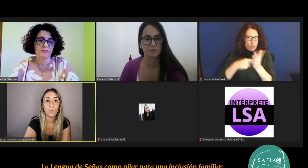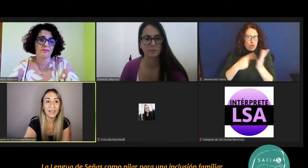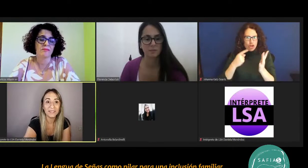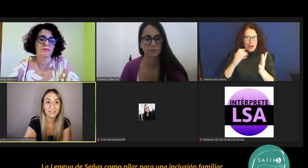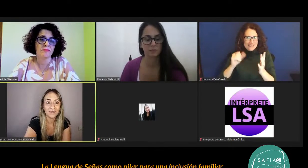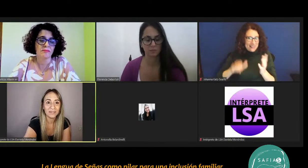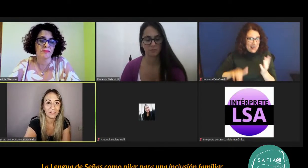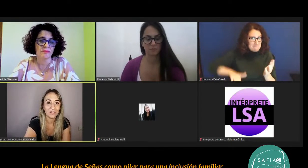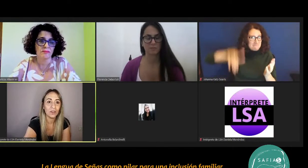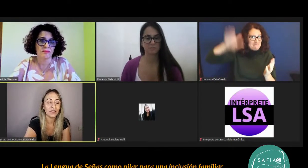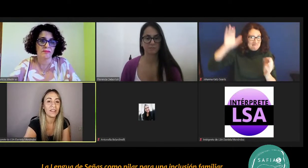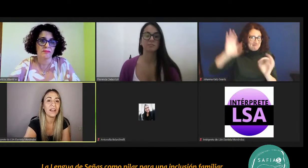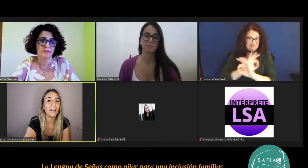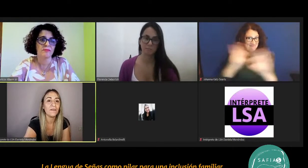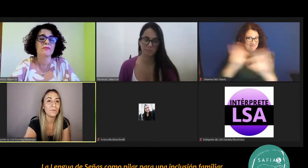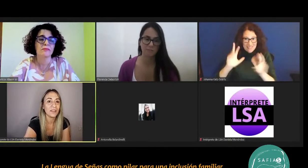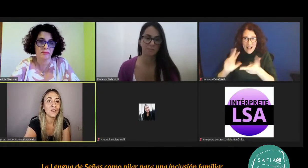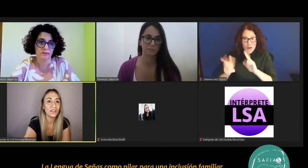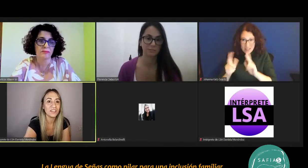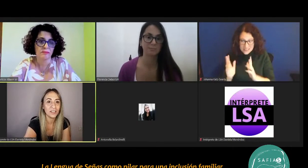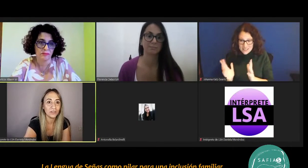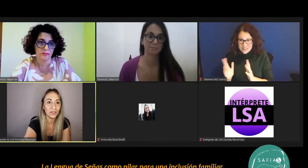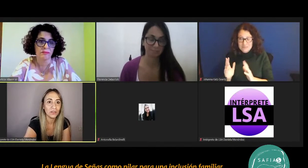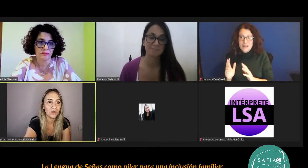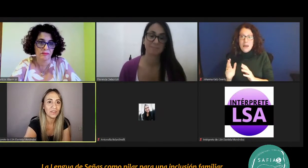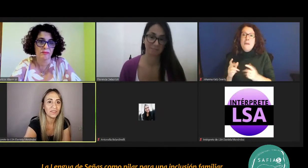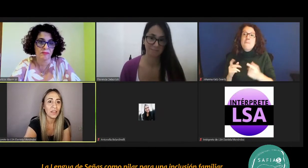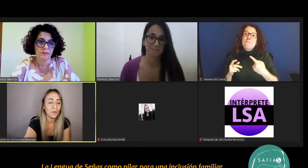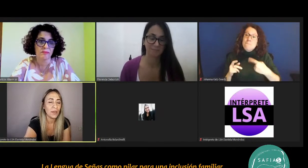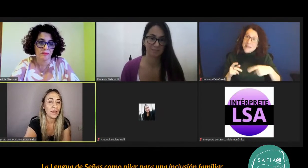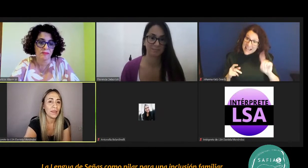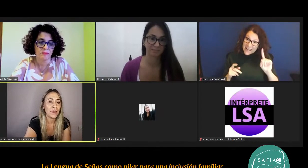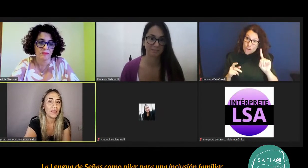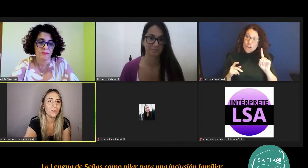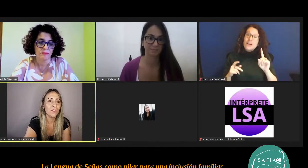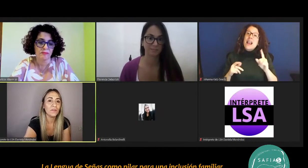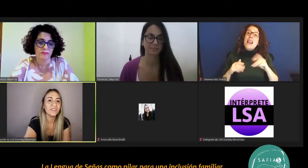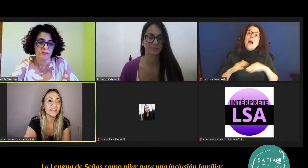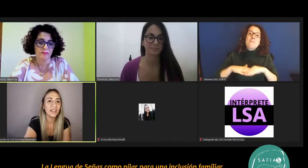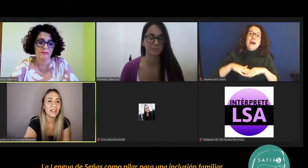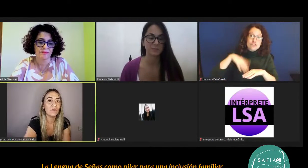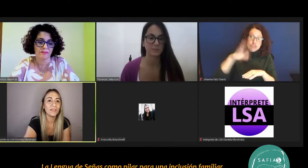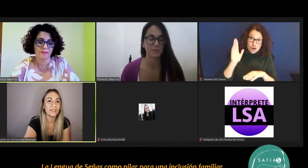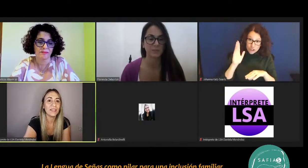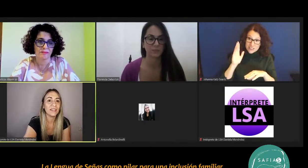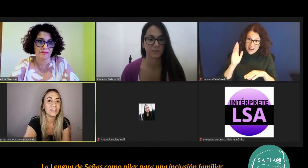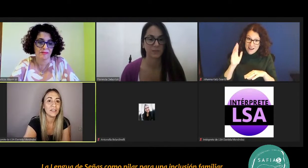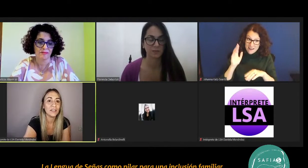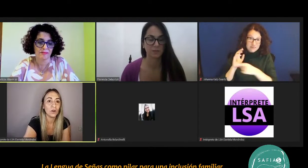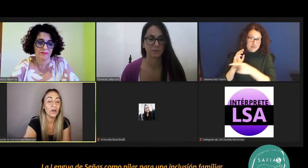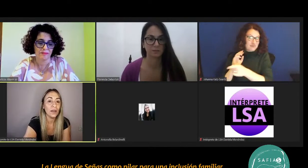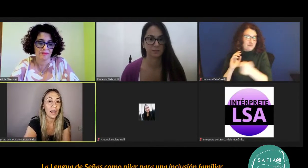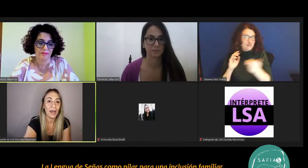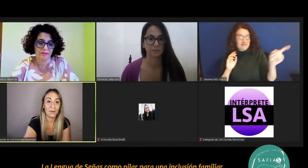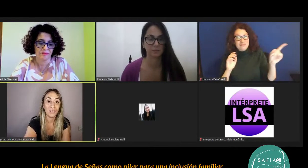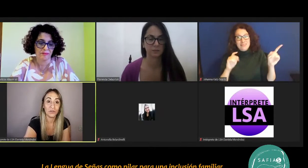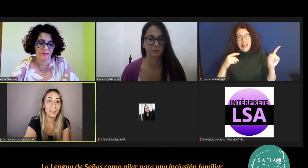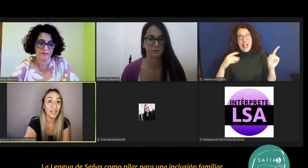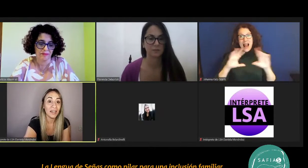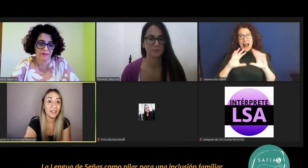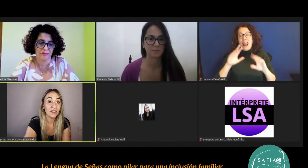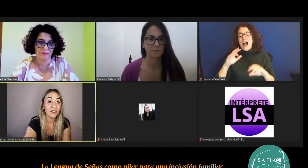aprenden después lo que tendrían que haber aprendido de chicos, ¿sí? Entonces, esto de no enseñarles lengua de señas de chico a